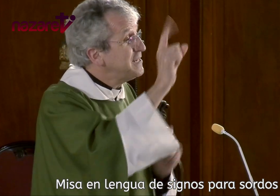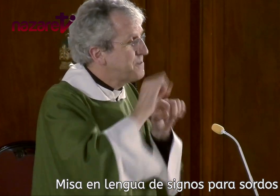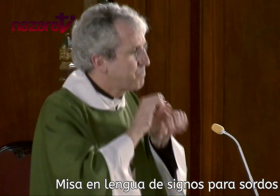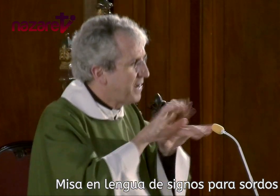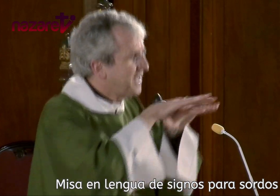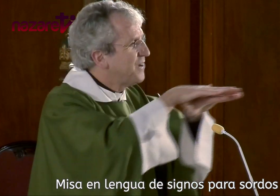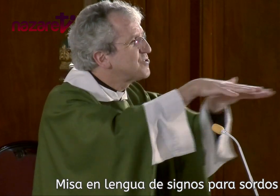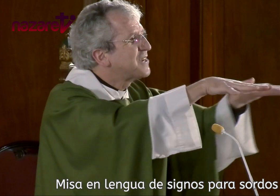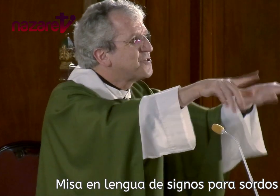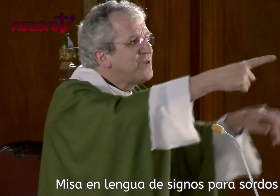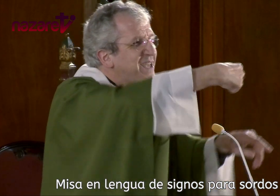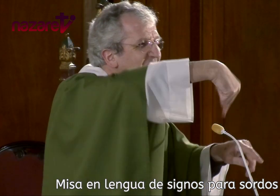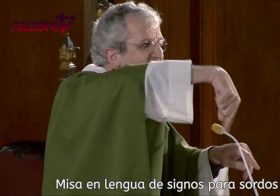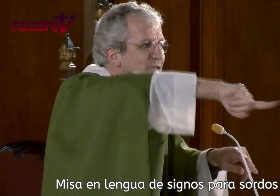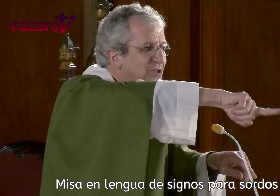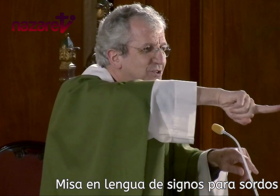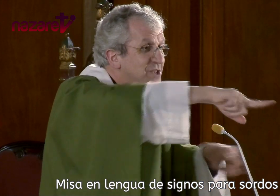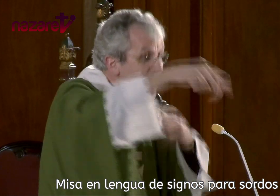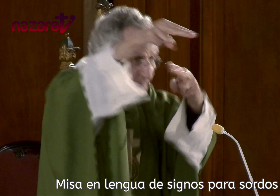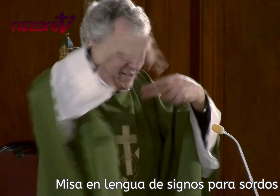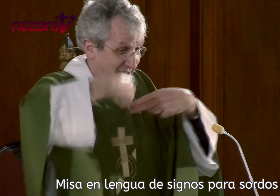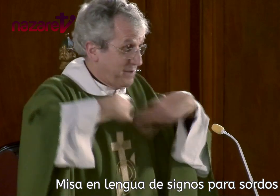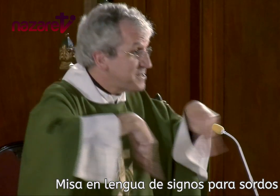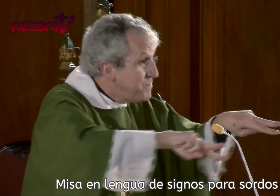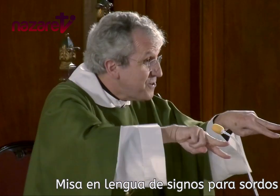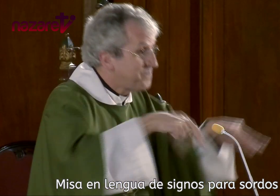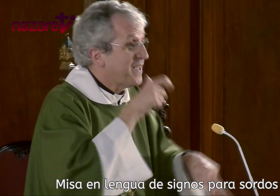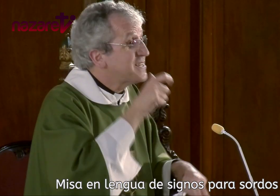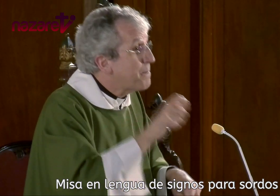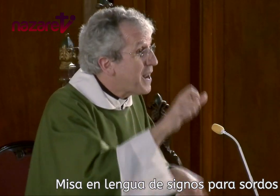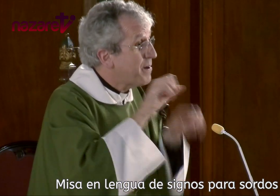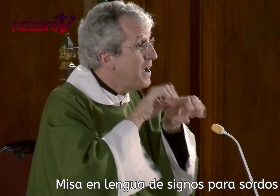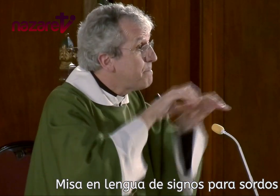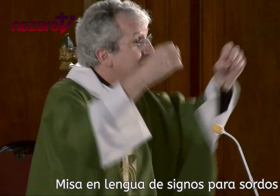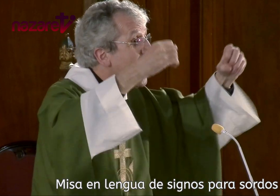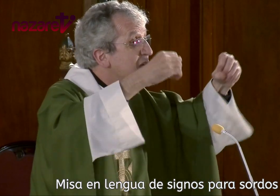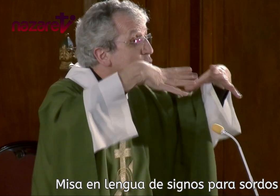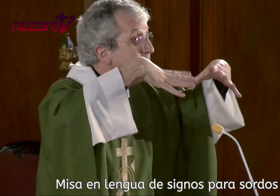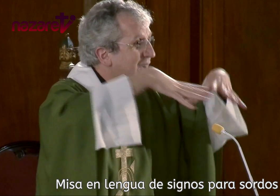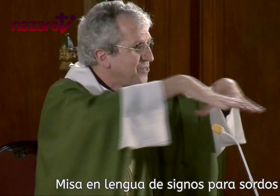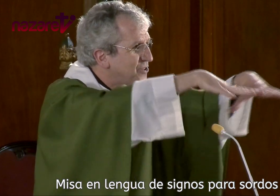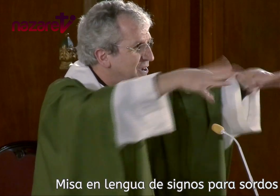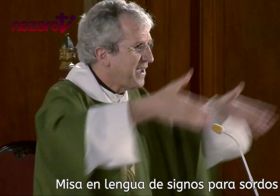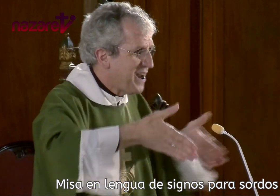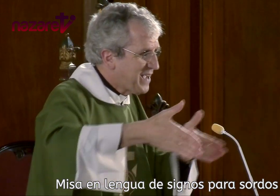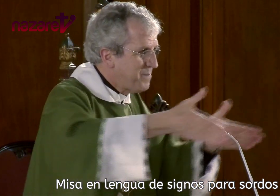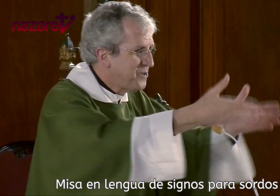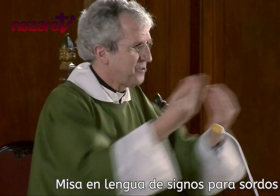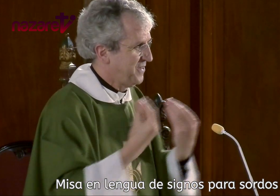para que os las comunique a vosotros para que a través mío esa palabra vaya iluminando el camino de